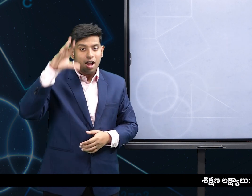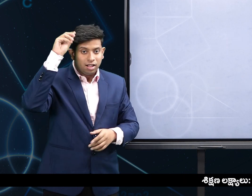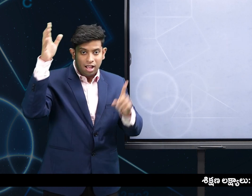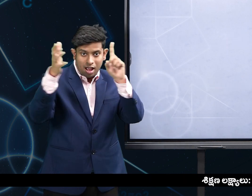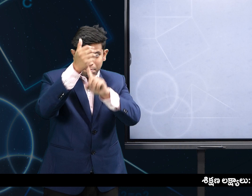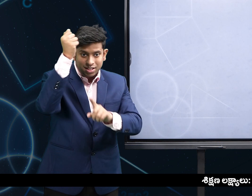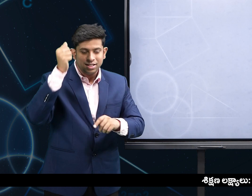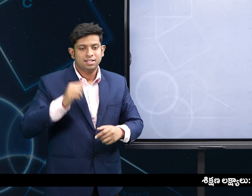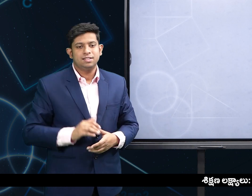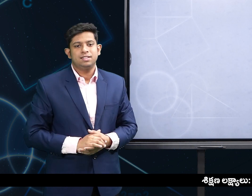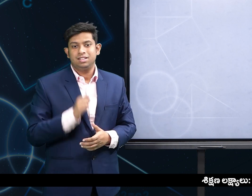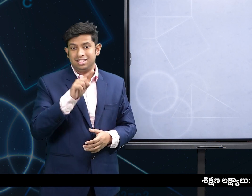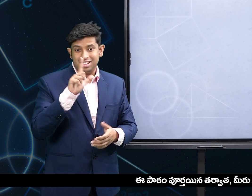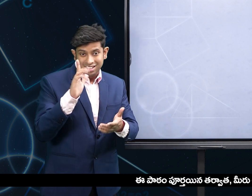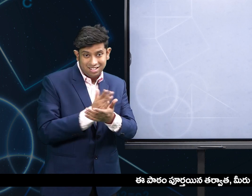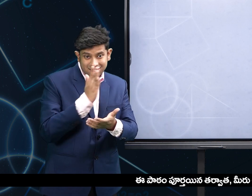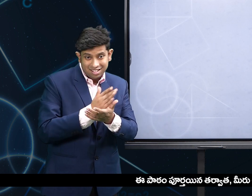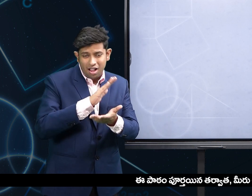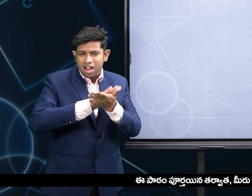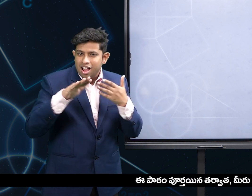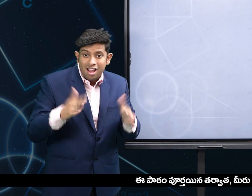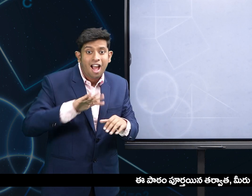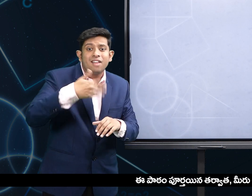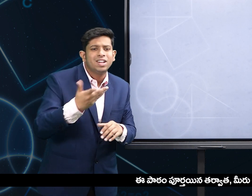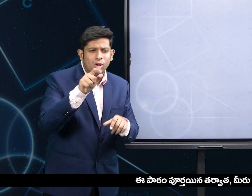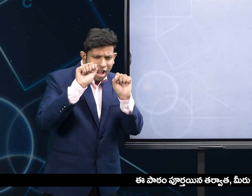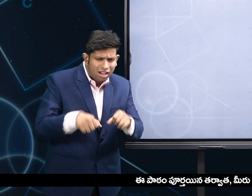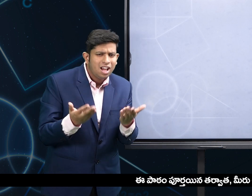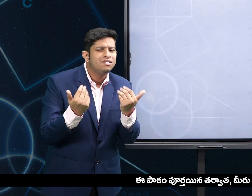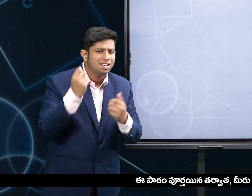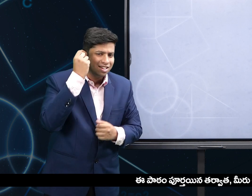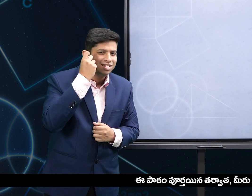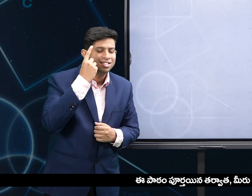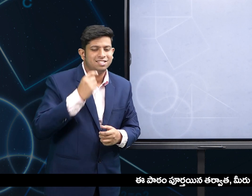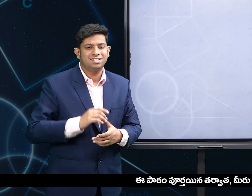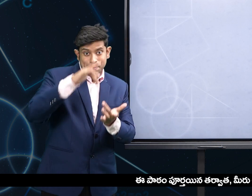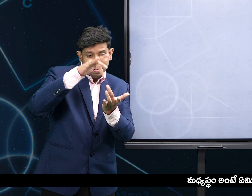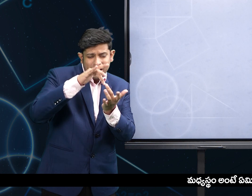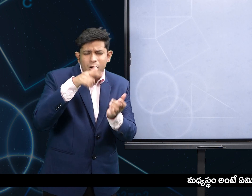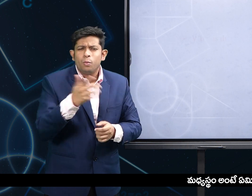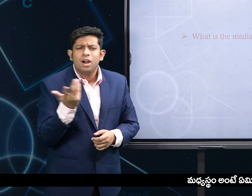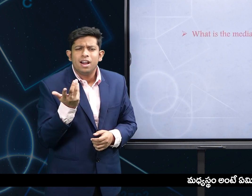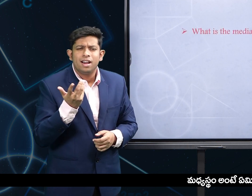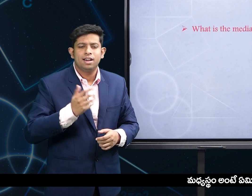శిక్షణ లక్ష్యాలు. ఈ పాఠం పూర్తయిన తరువాత మీరు అర్థం చేసుకోగలరు: మధ్యస్థం అంటే